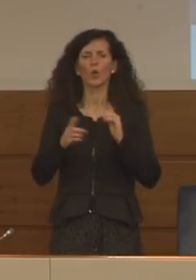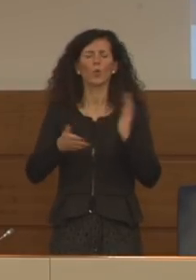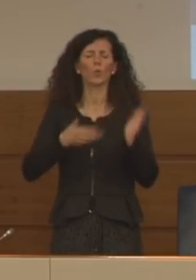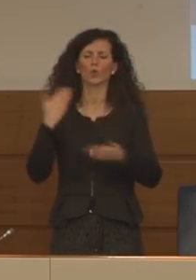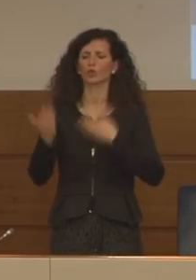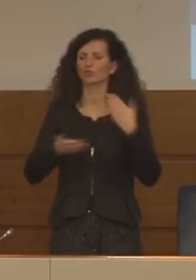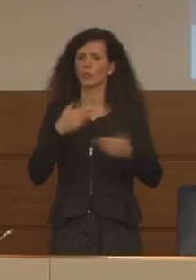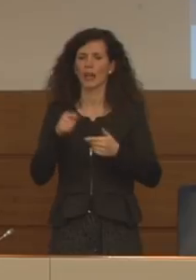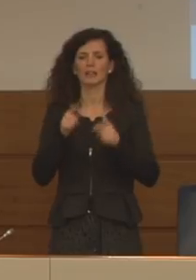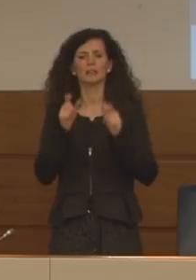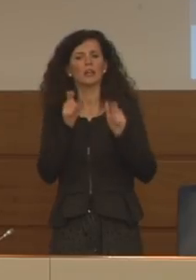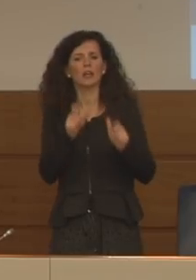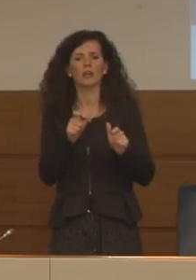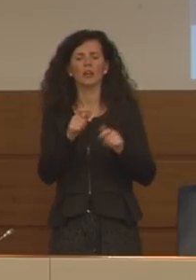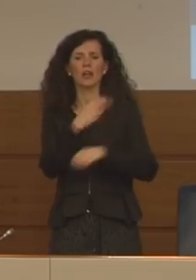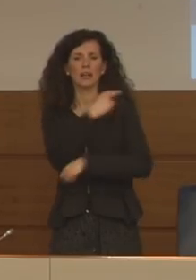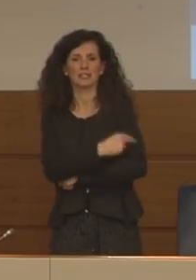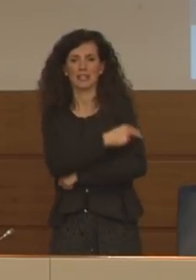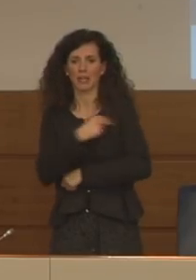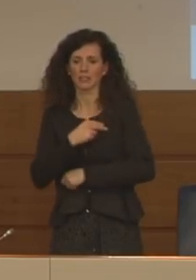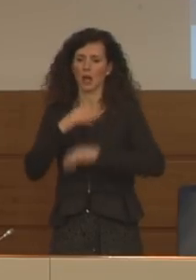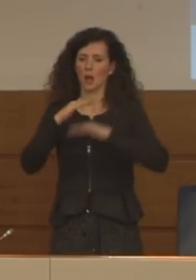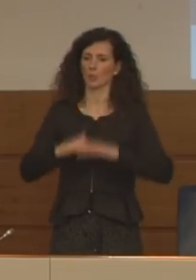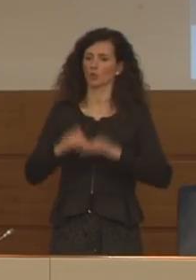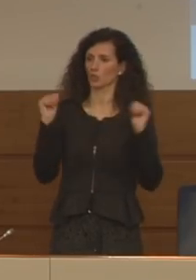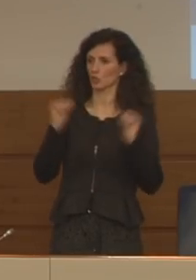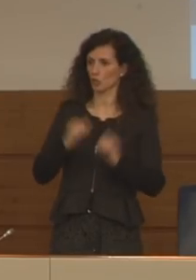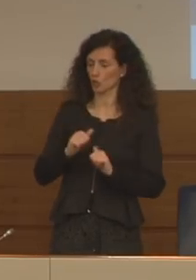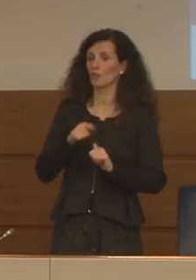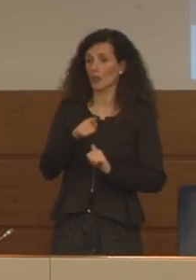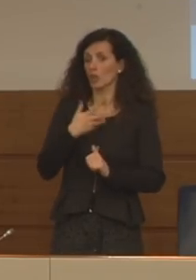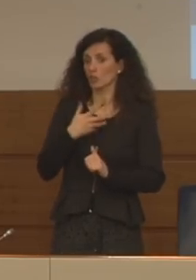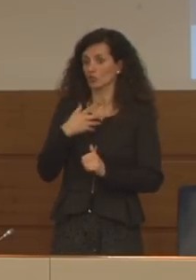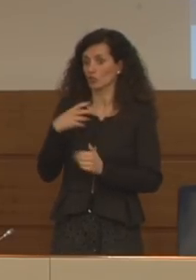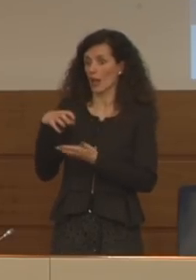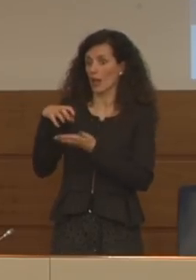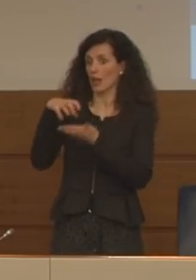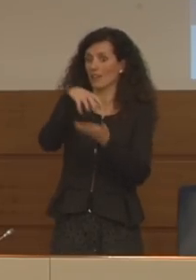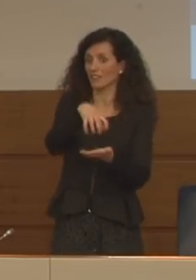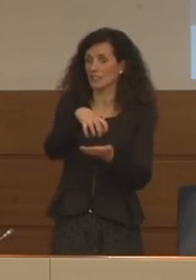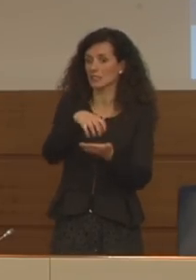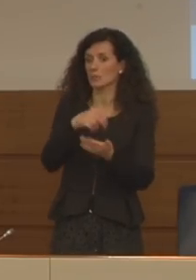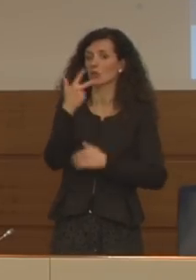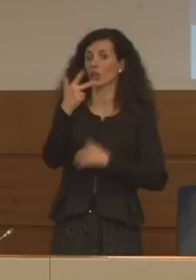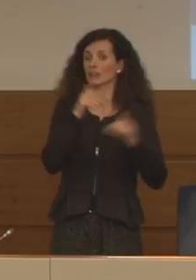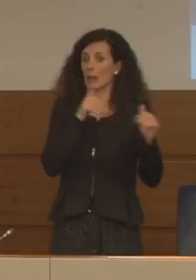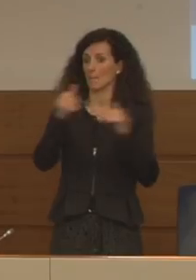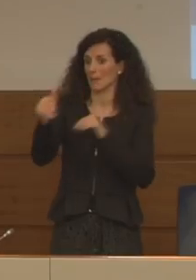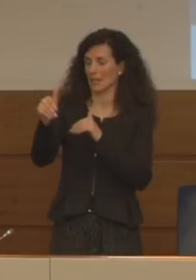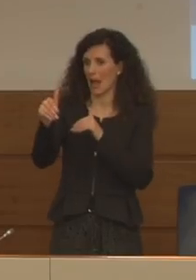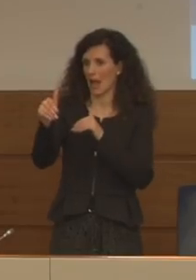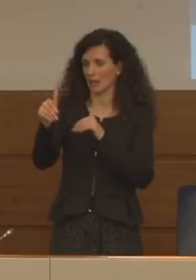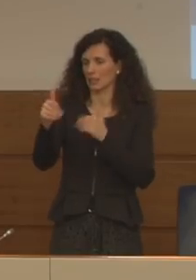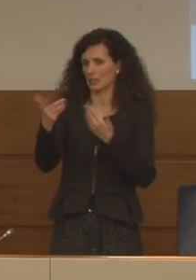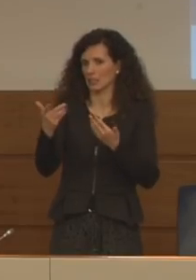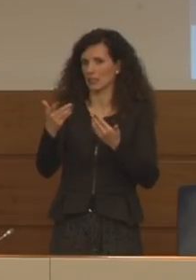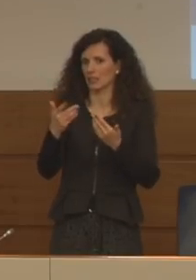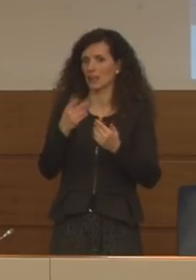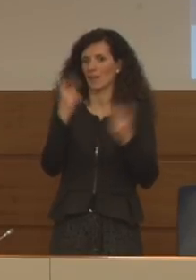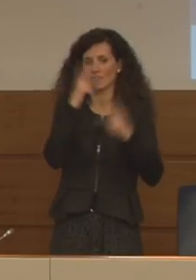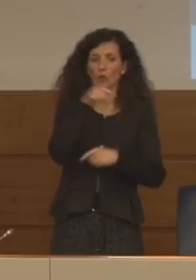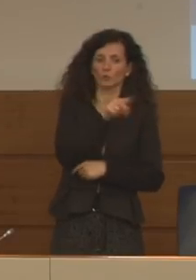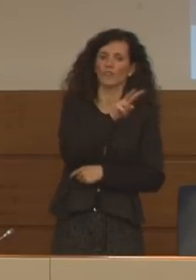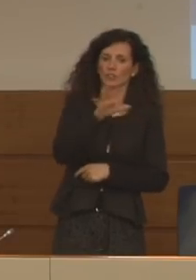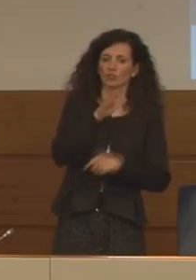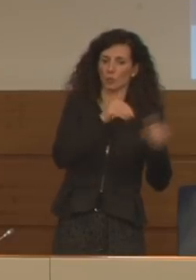sanità e protezione civile su cui c'è un investimento di solo 3 miliardi rispetto ai 25 però avete detto ieri che va